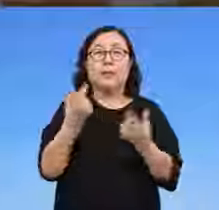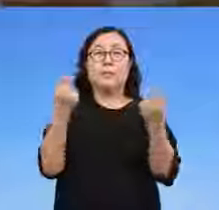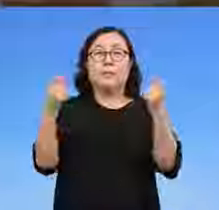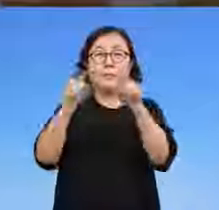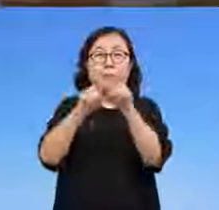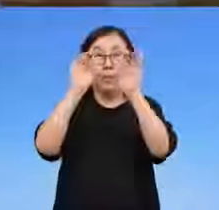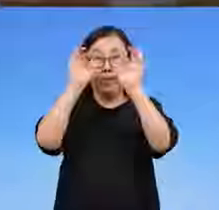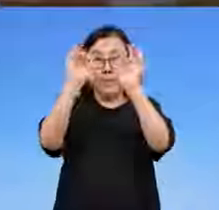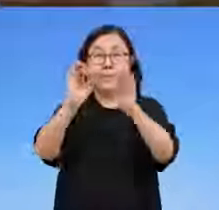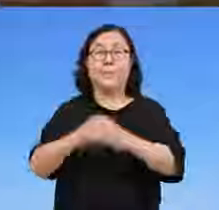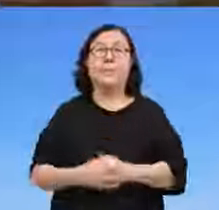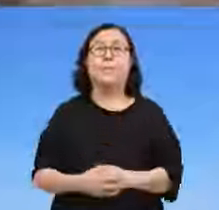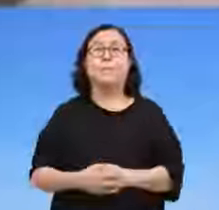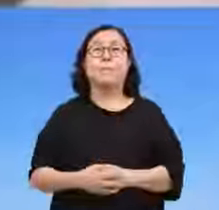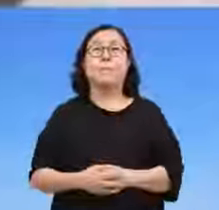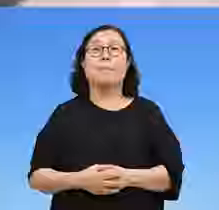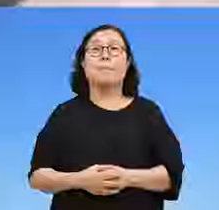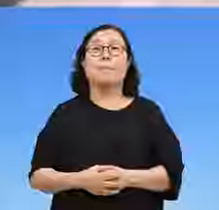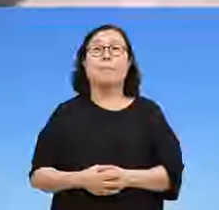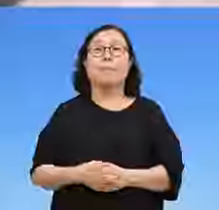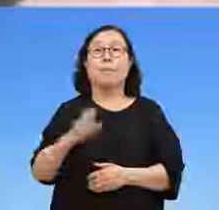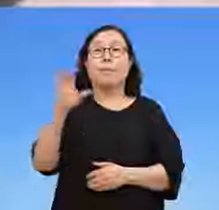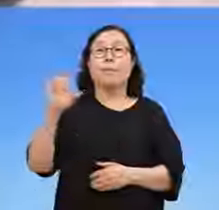같이 보시겠습니다.